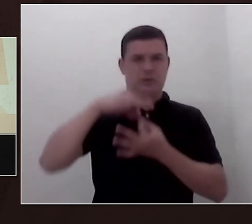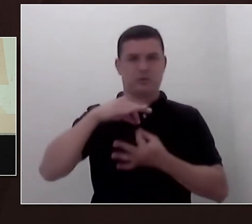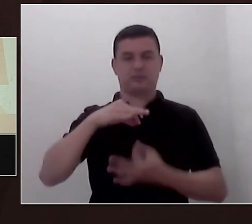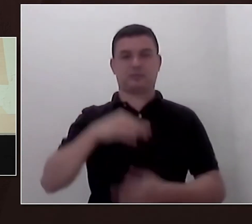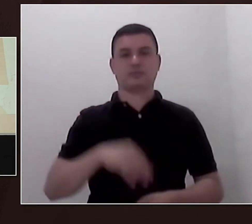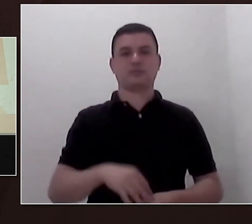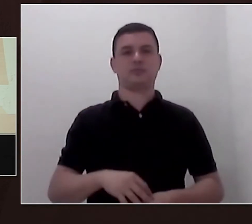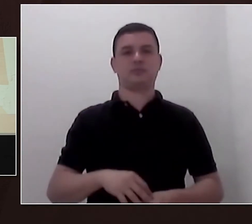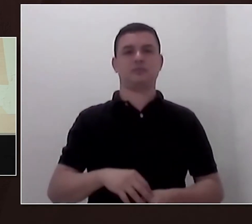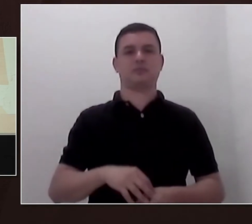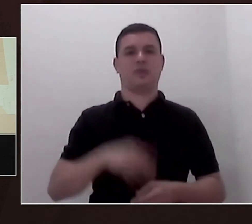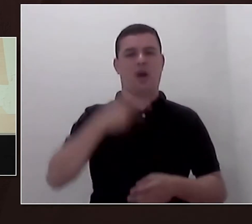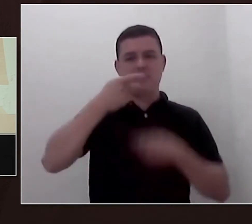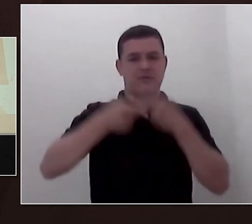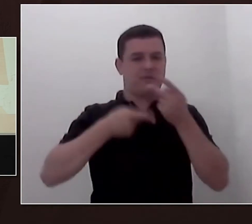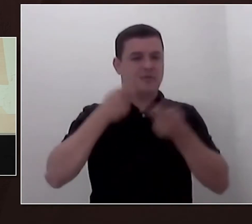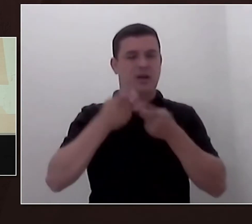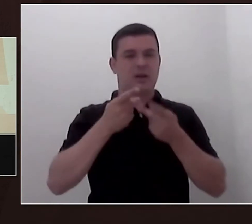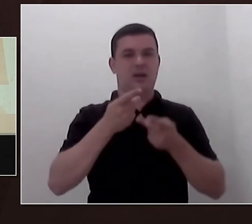profética,